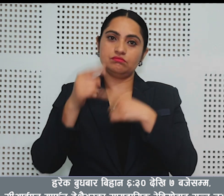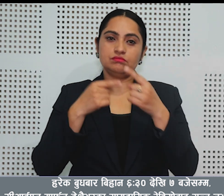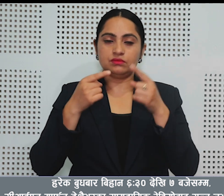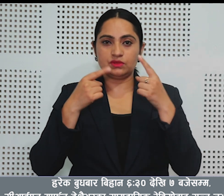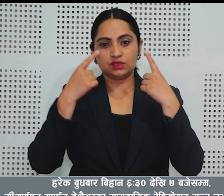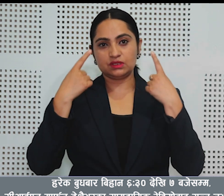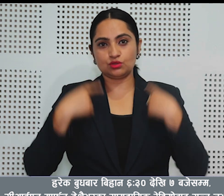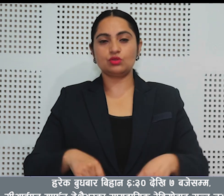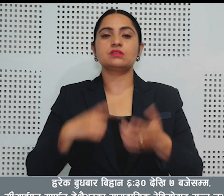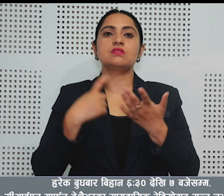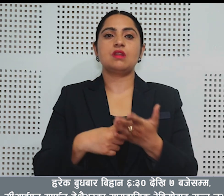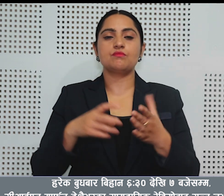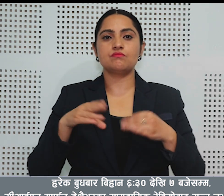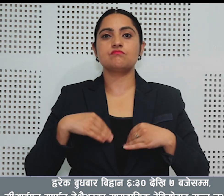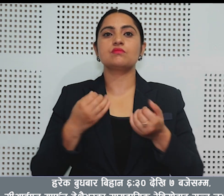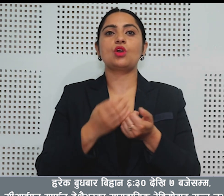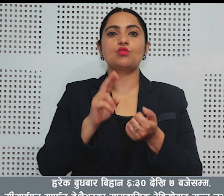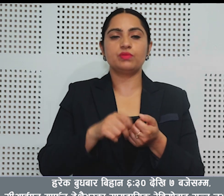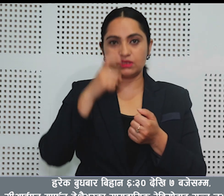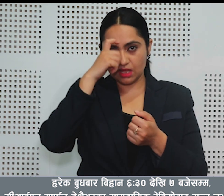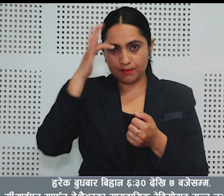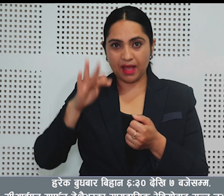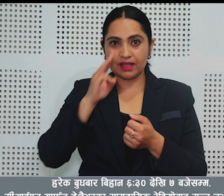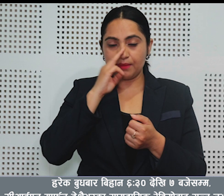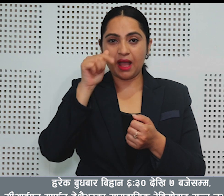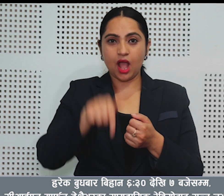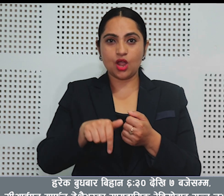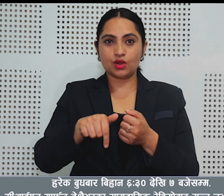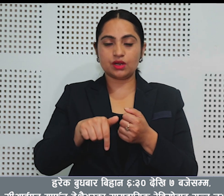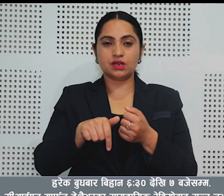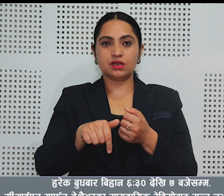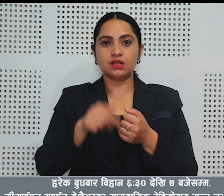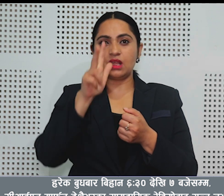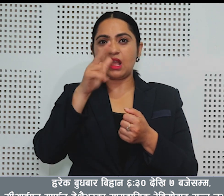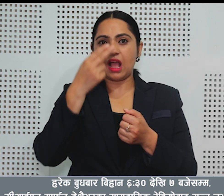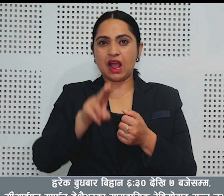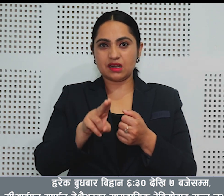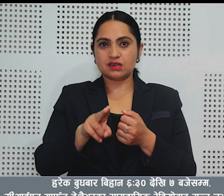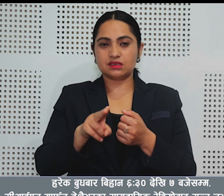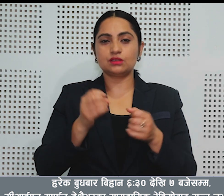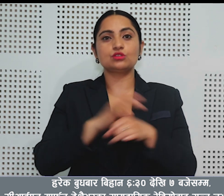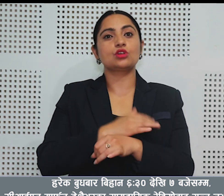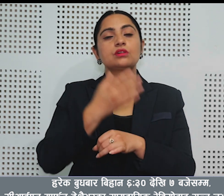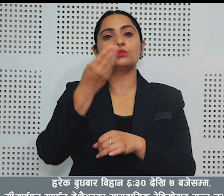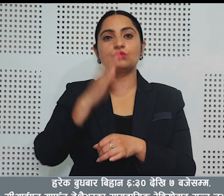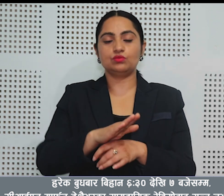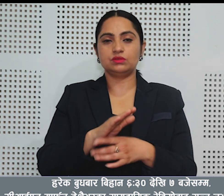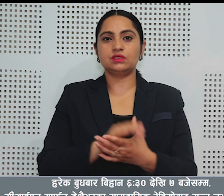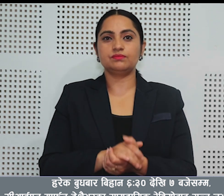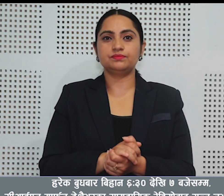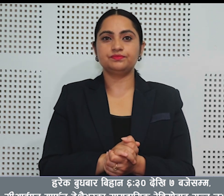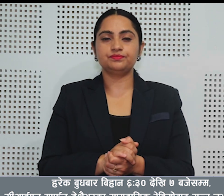स्वास्थ्य मापदण्ड चाहिँ पालना गर्नुपर्ने देखिन्छ। बाँकीमा अहिले 8 जना चाहिँ सक्रिय सङ्क्रमित हुनुहुन्छ।